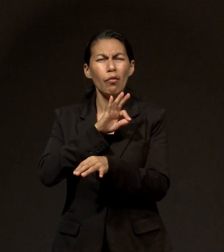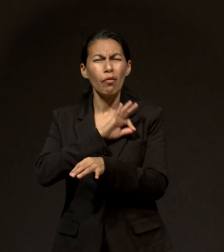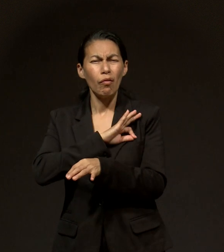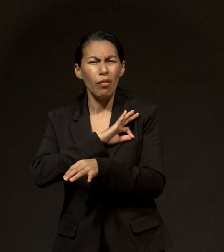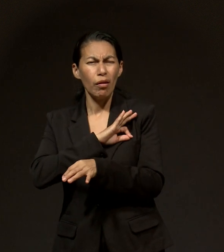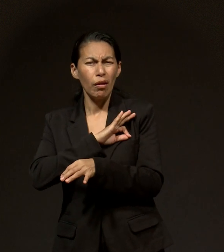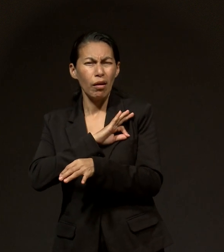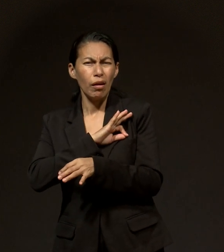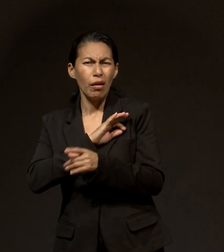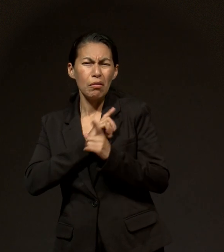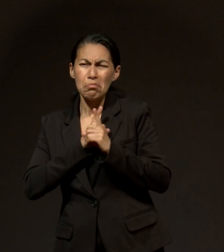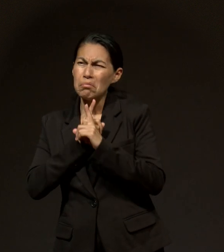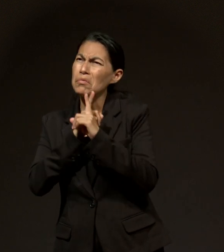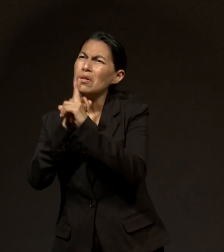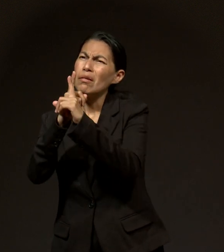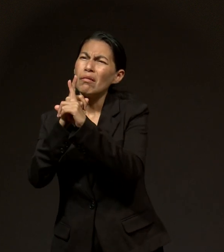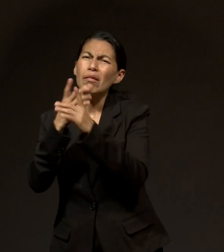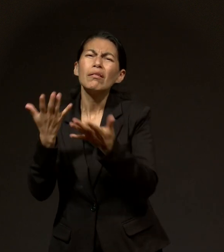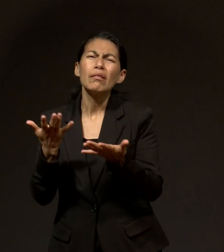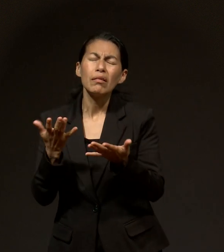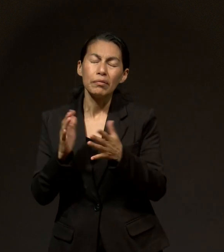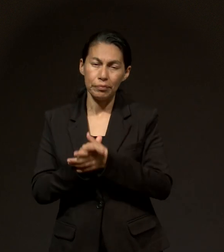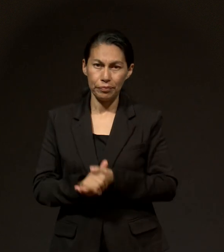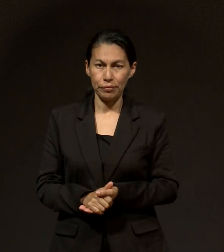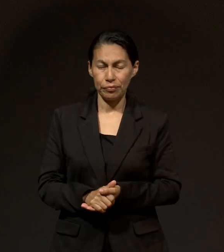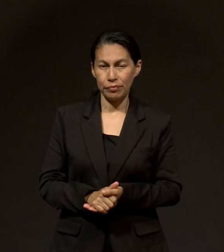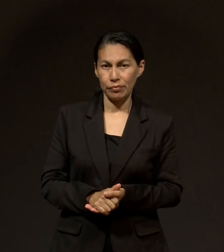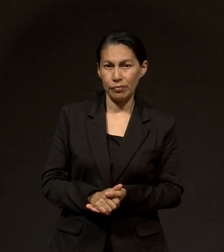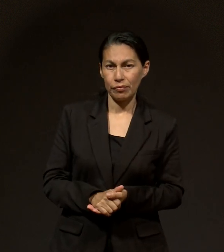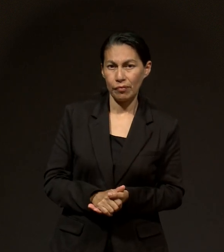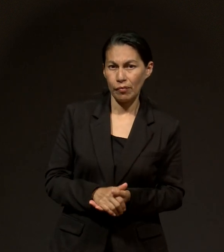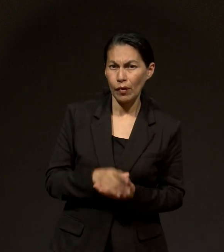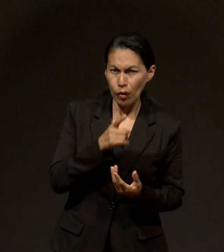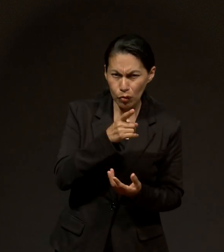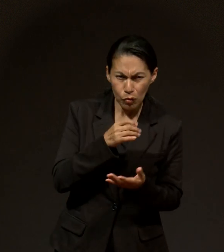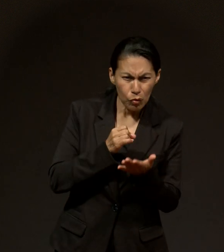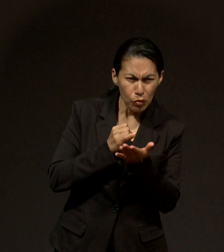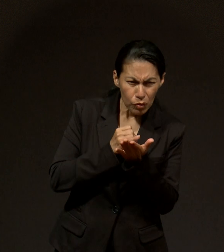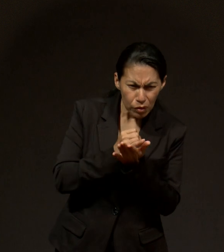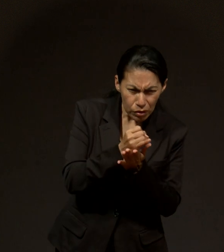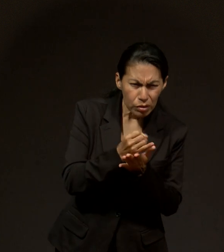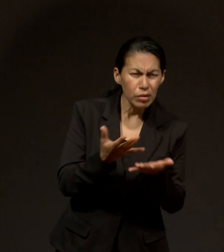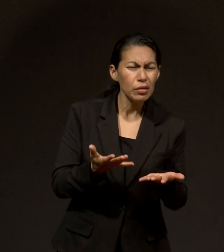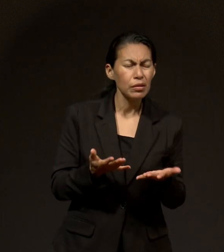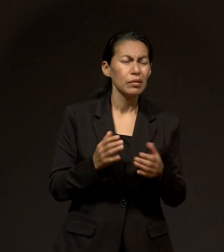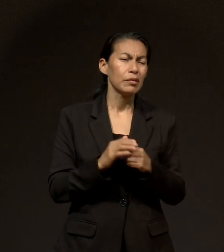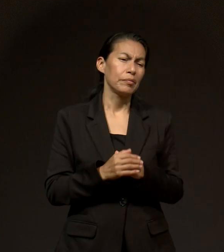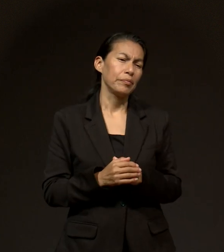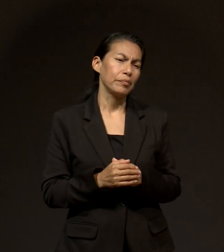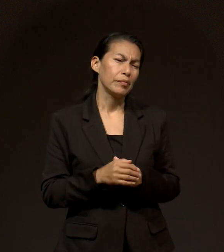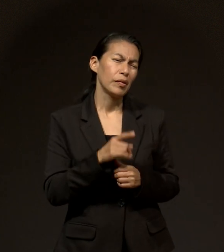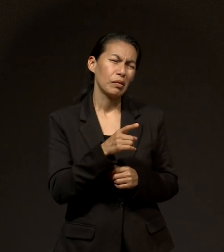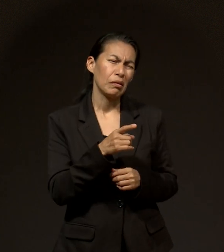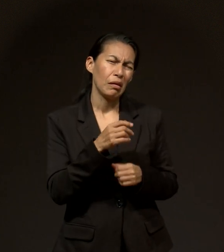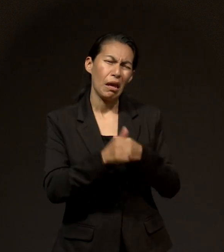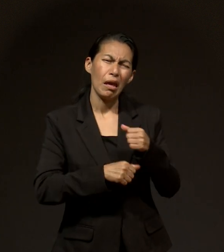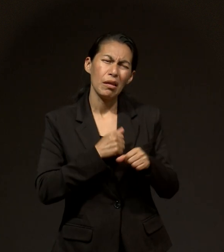¿cuál va a ser tu fe? ¿A quién vas a seguir? ¿Verdad? Y tú la tomaste.